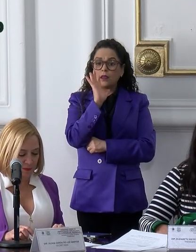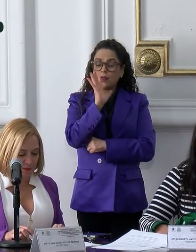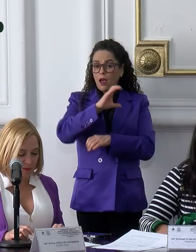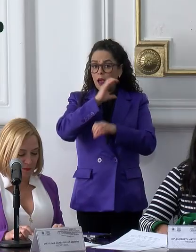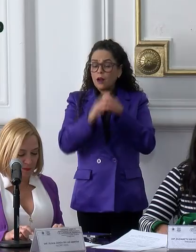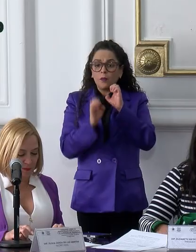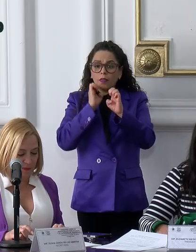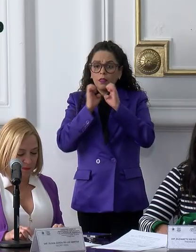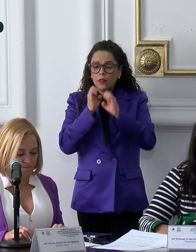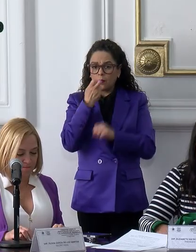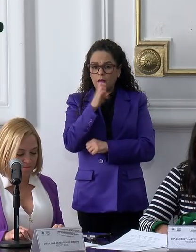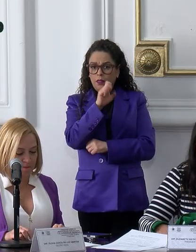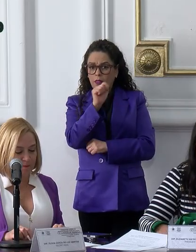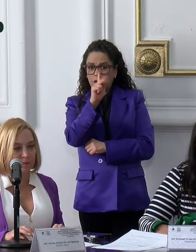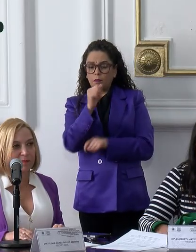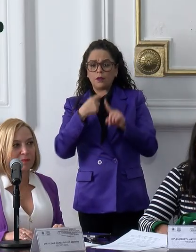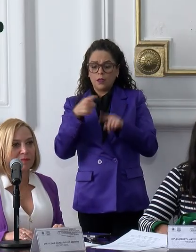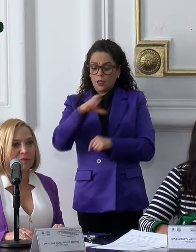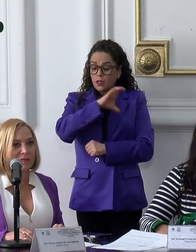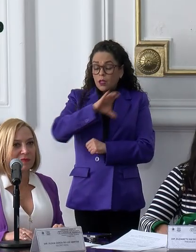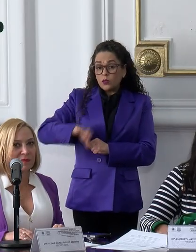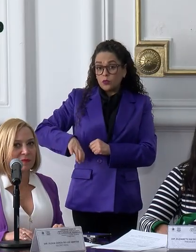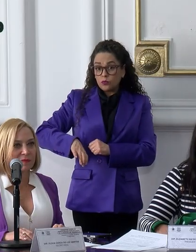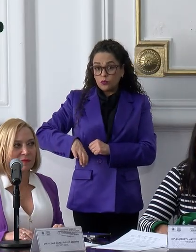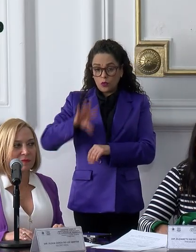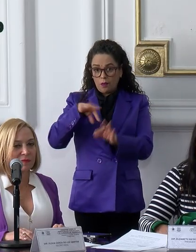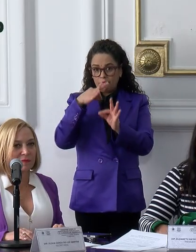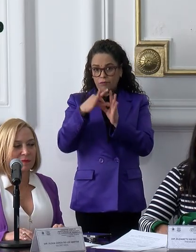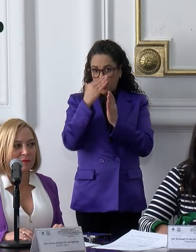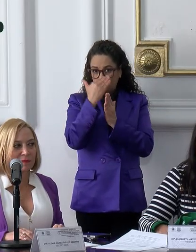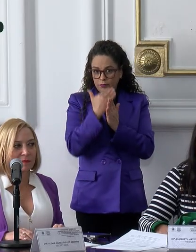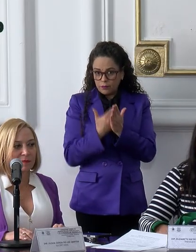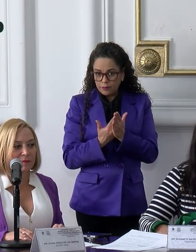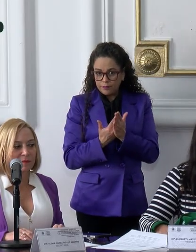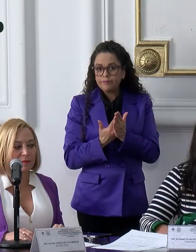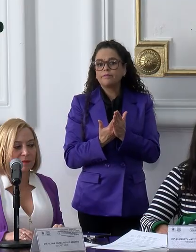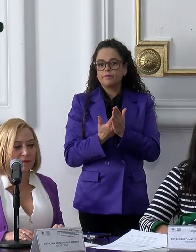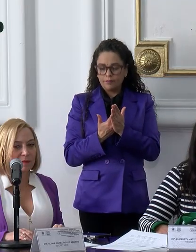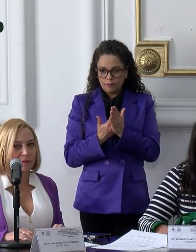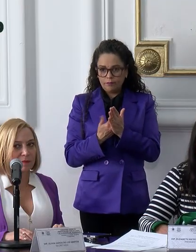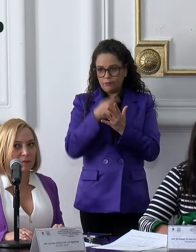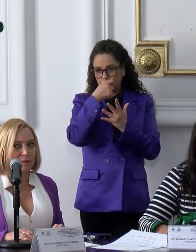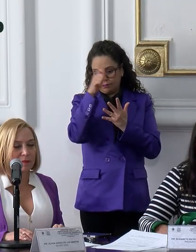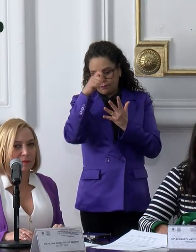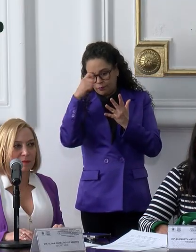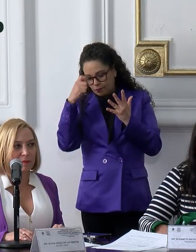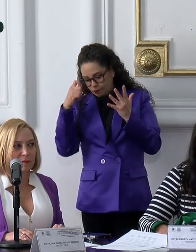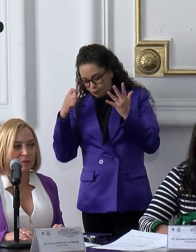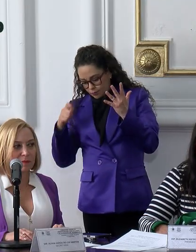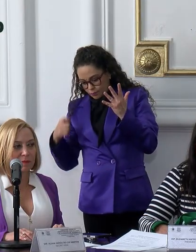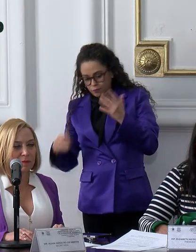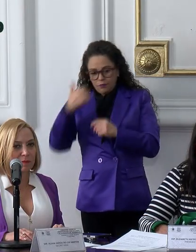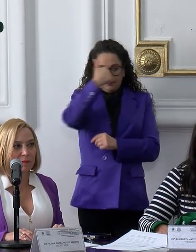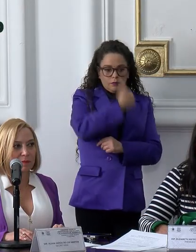de entrevistas de las personas aspirantes y en cumplimiento a dicho instrumento, se procedió a valorar los requisitos calificados en las